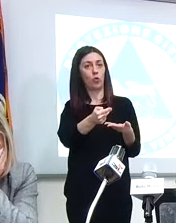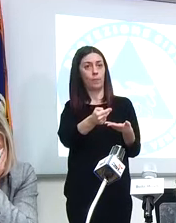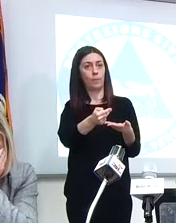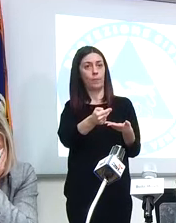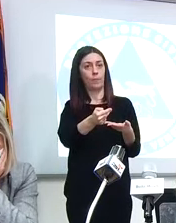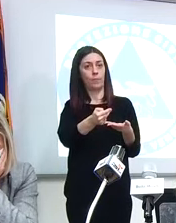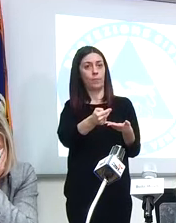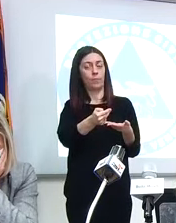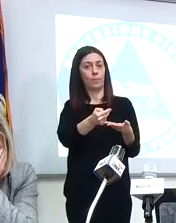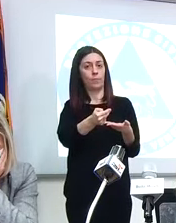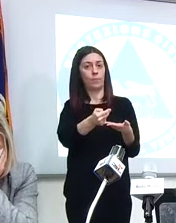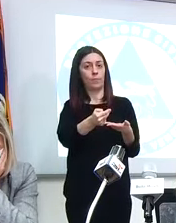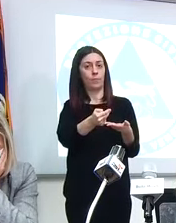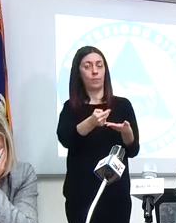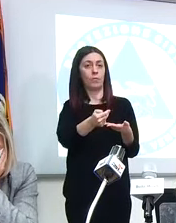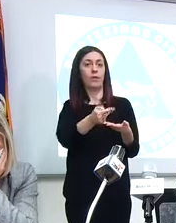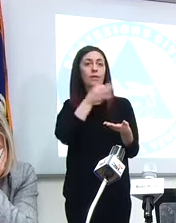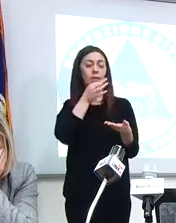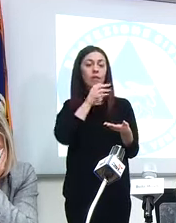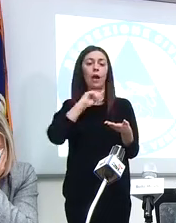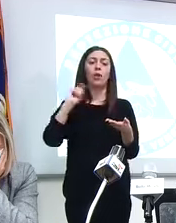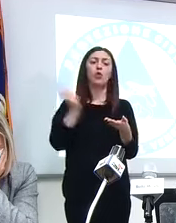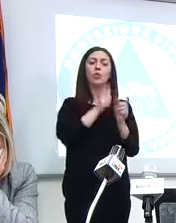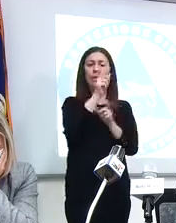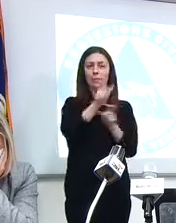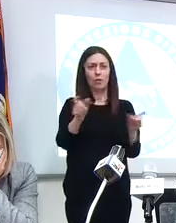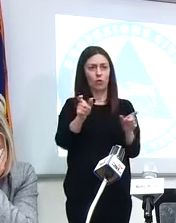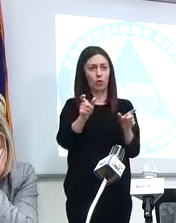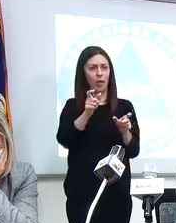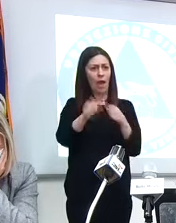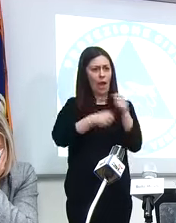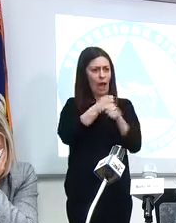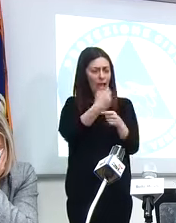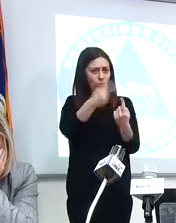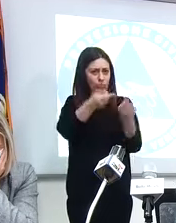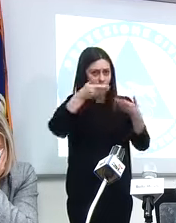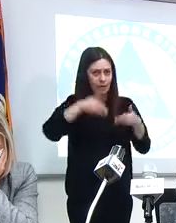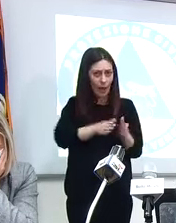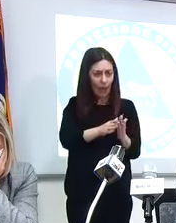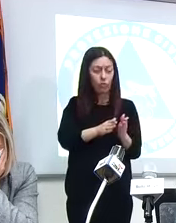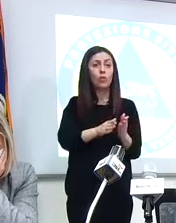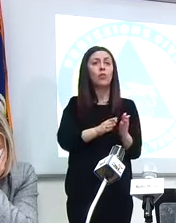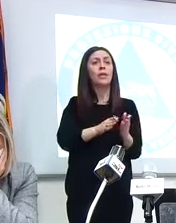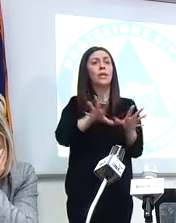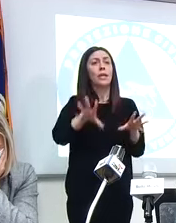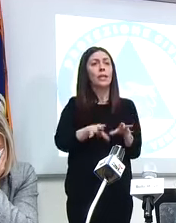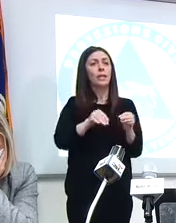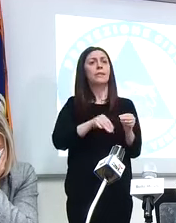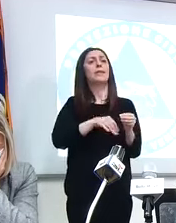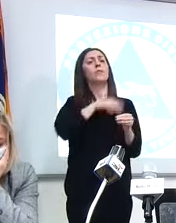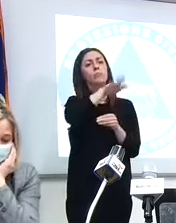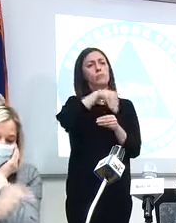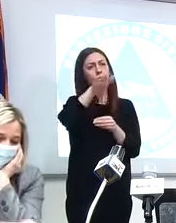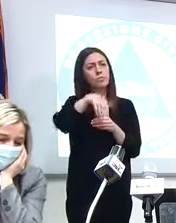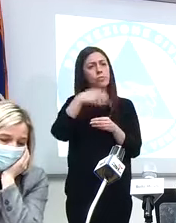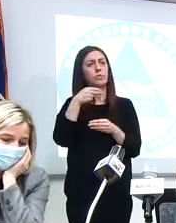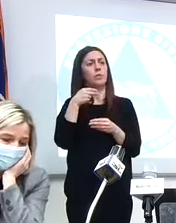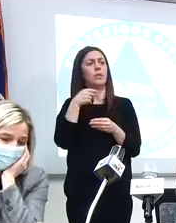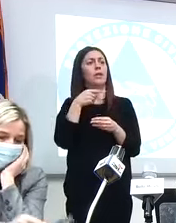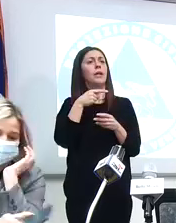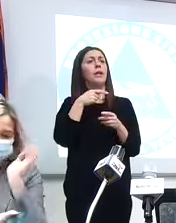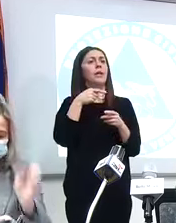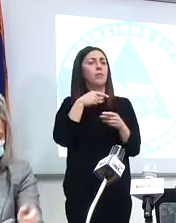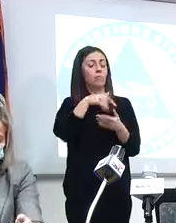destinata alla coorte, quindi a tutti i soggetti appartenenti a quella coorte. La persona che riceve l'invito nominativo avrà anche l'indicazione del